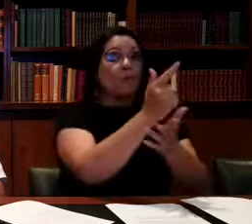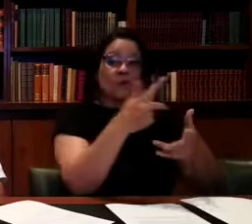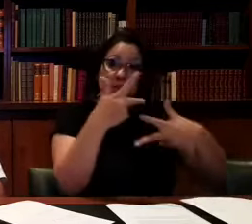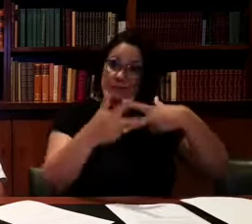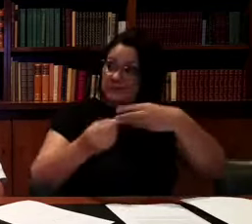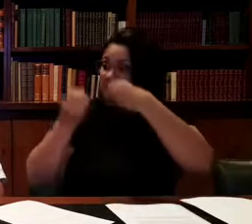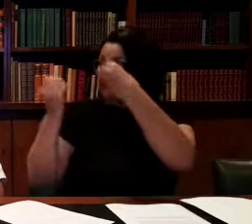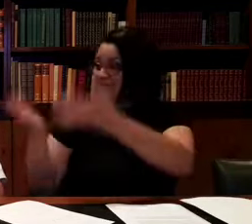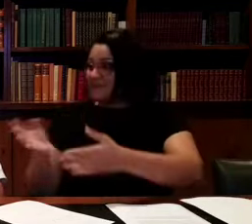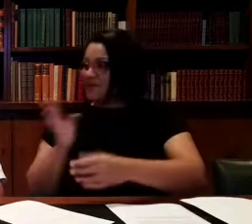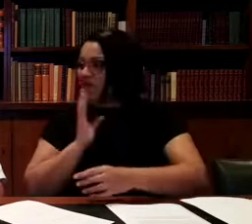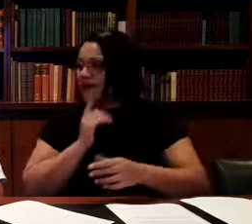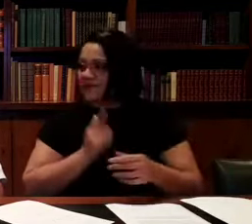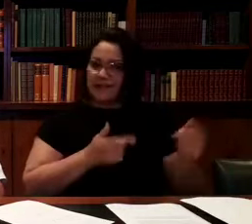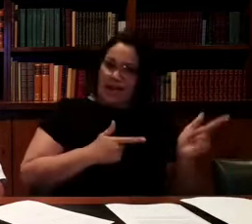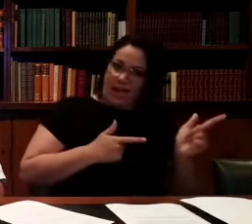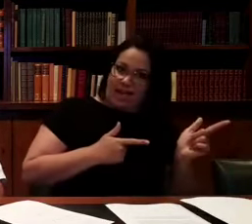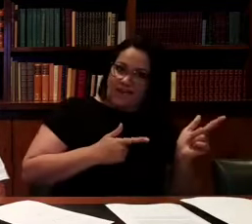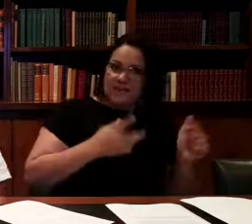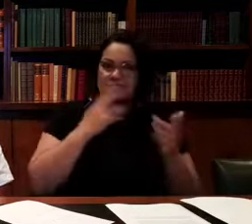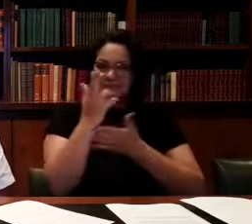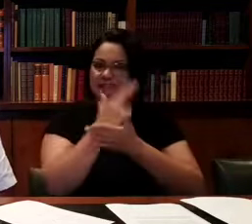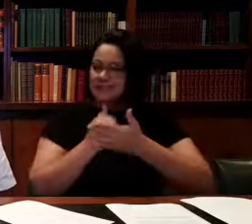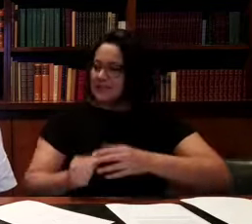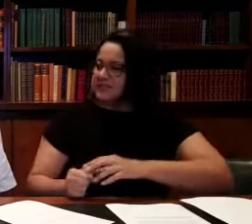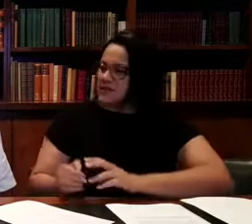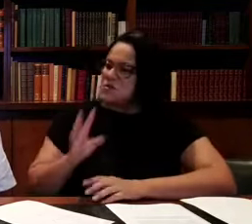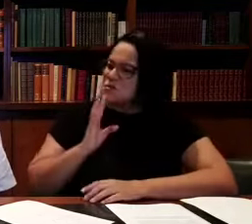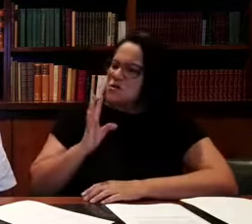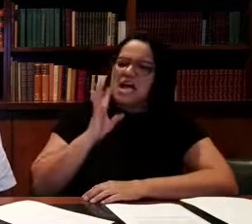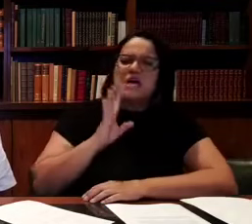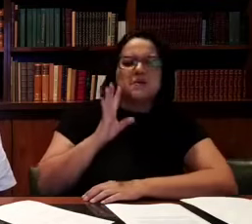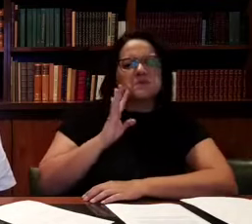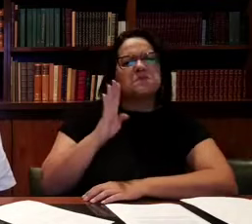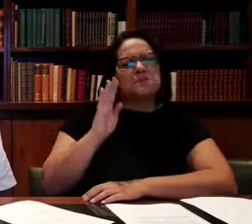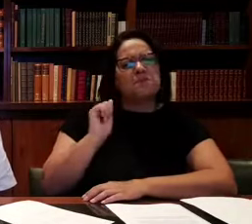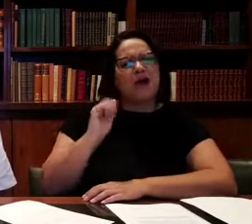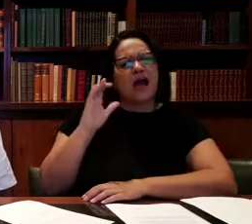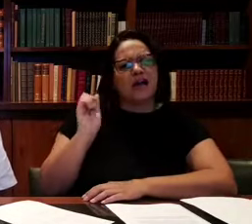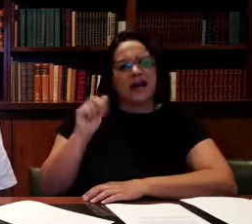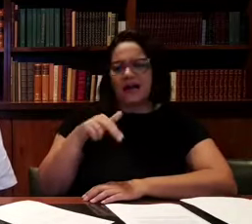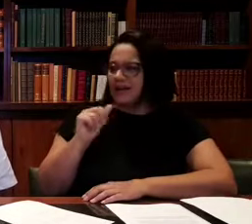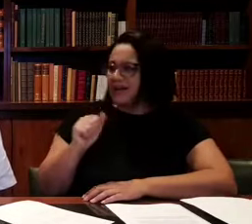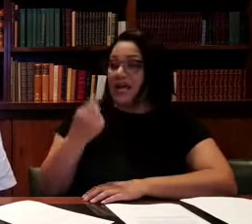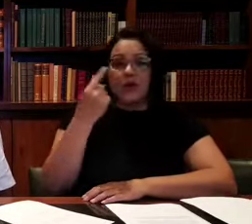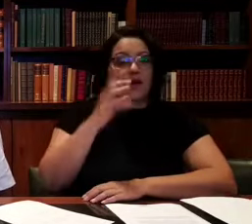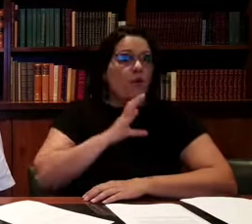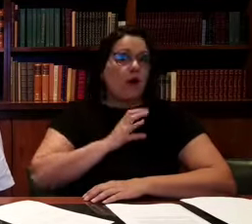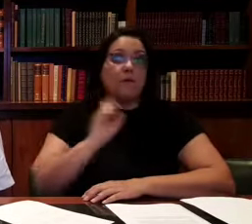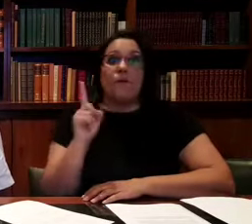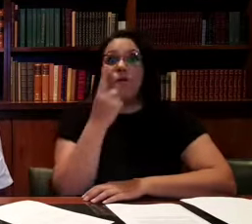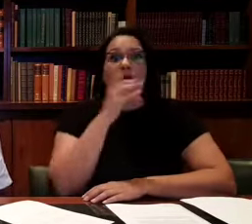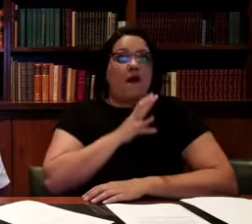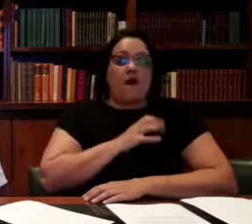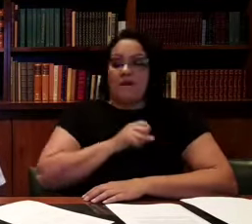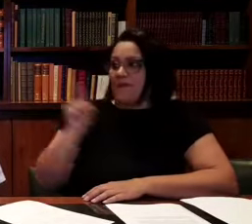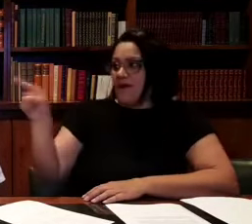presente aí você conhece essa figura aqui não é a gente boa o único homem que eu sou apaixonado por isso